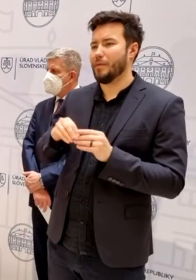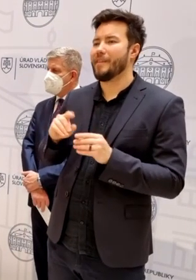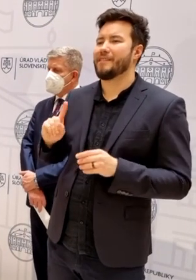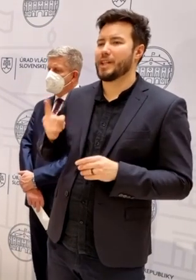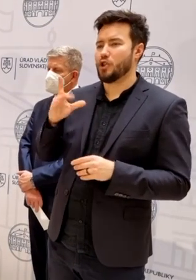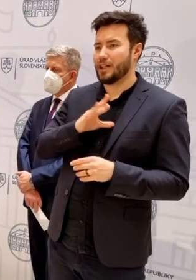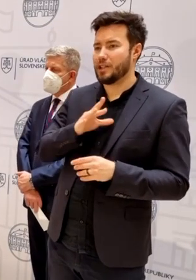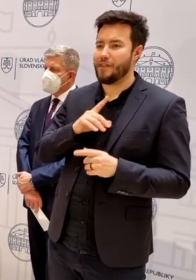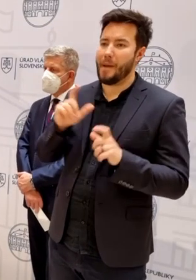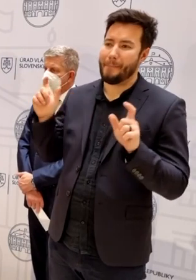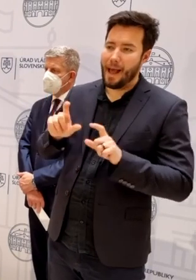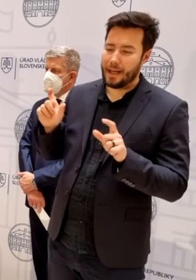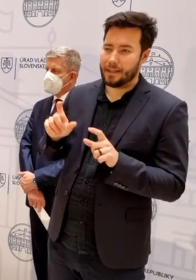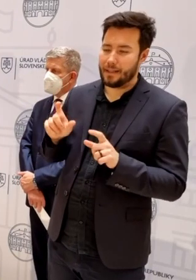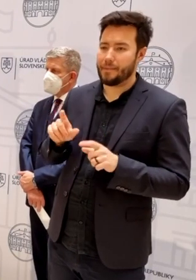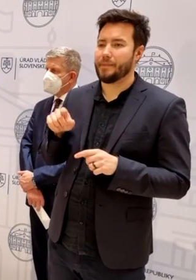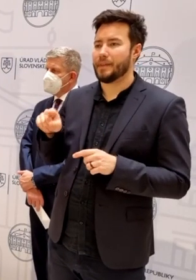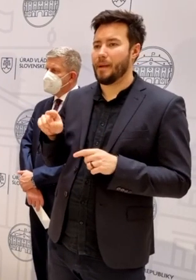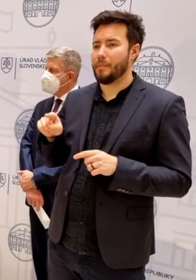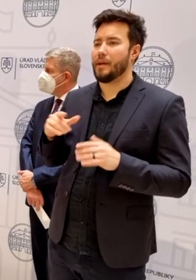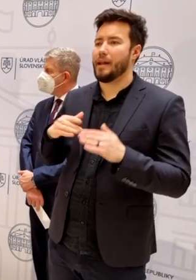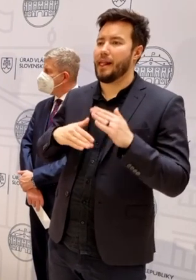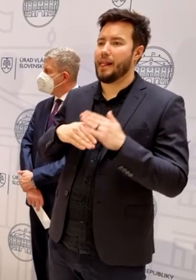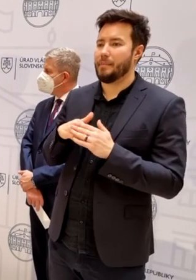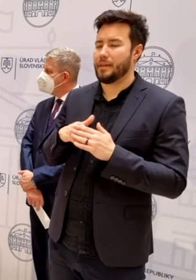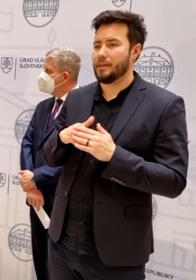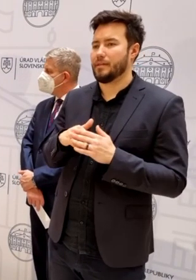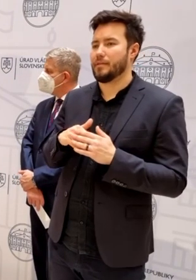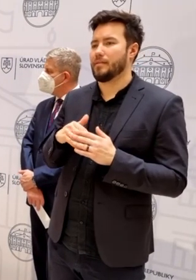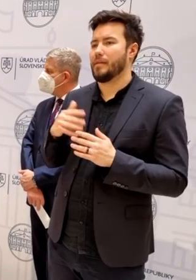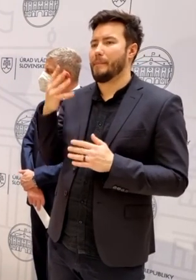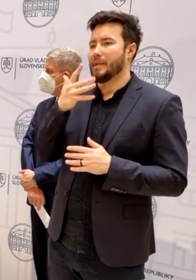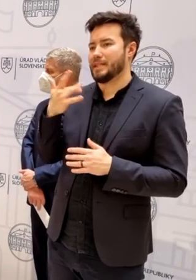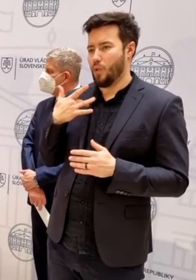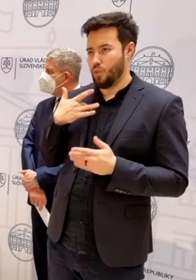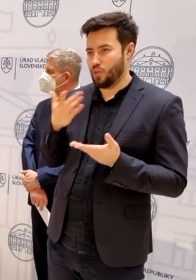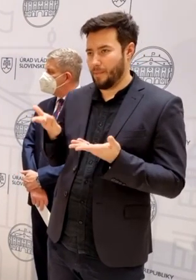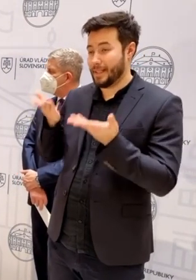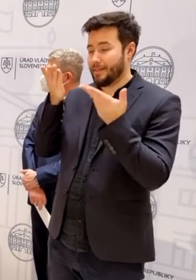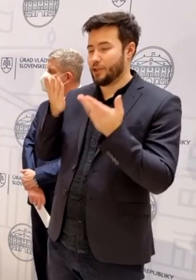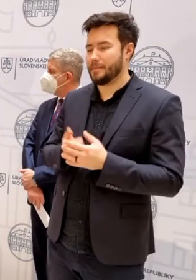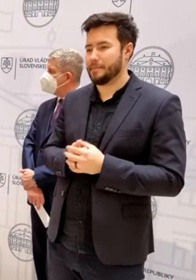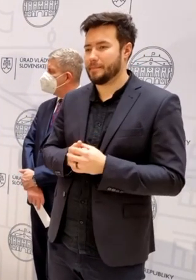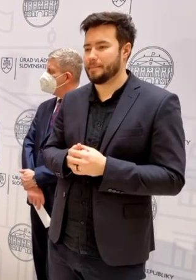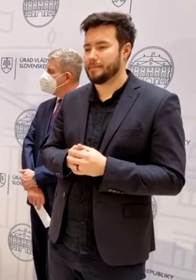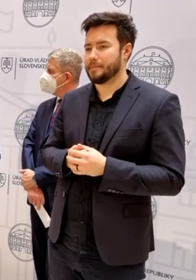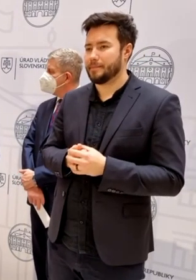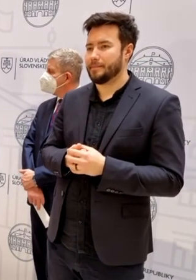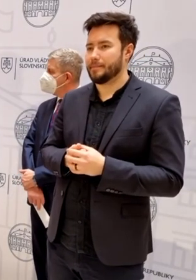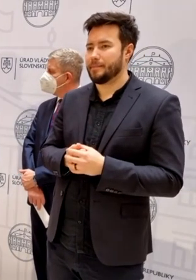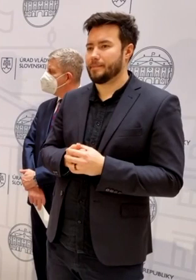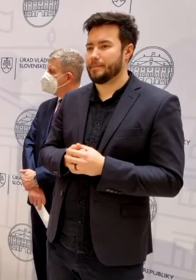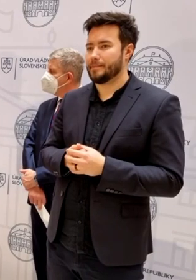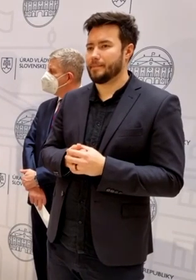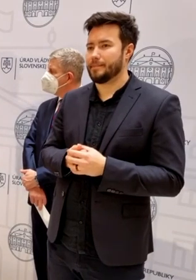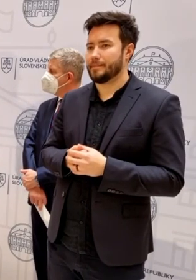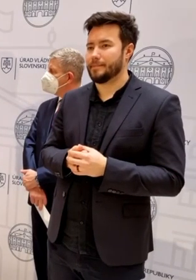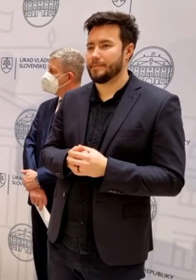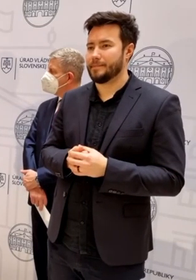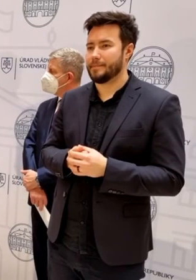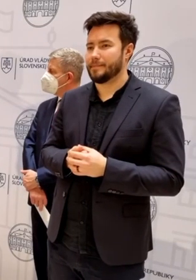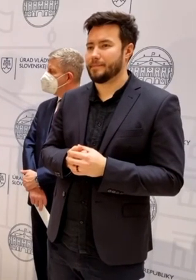party a podobne, tak tam sa zvýšil ten limit na 50 osôb. A platí pre tieto